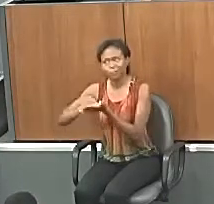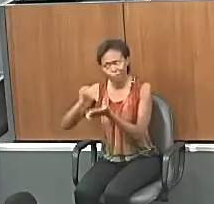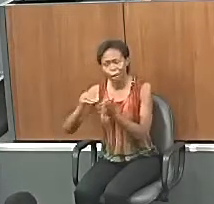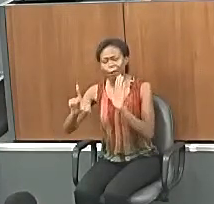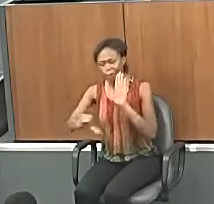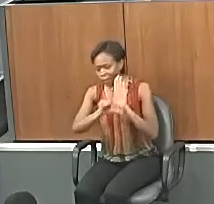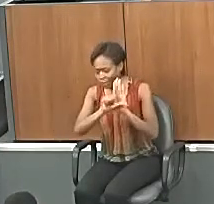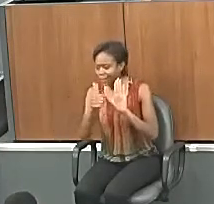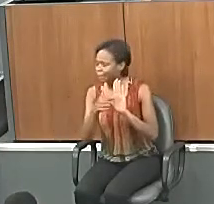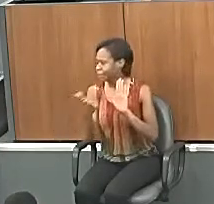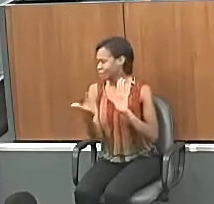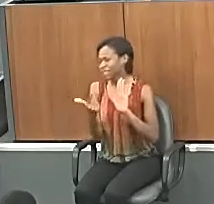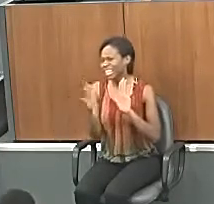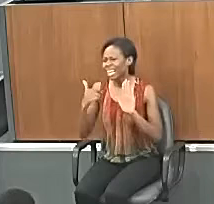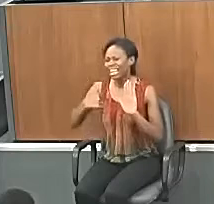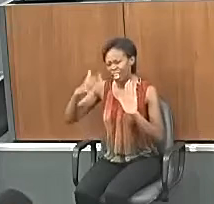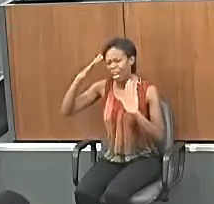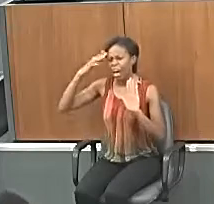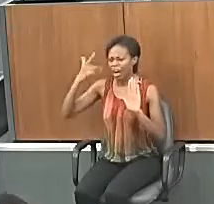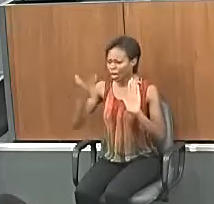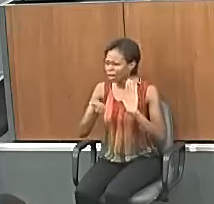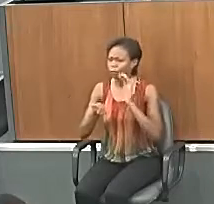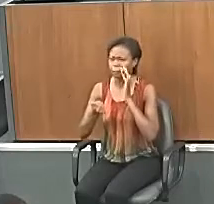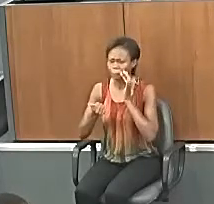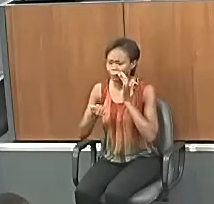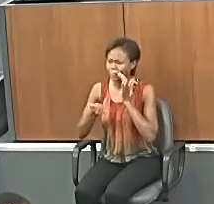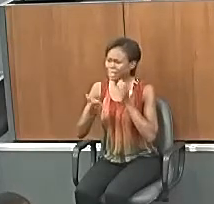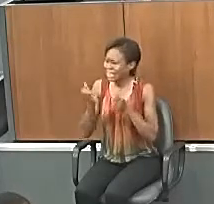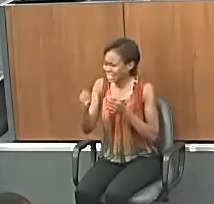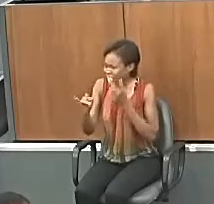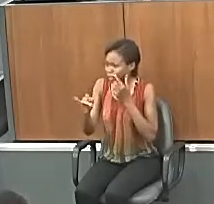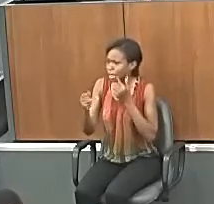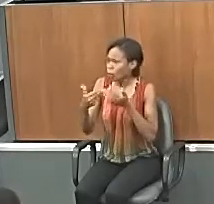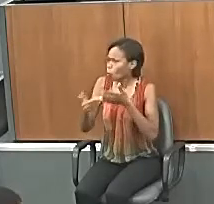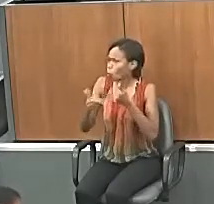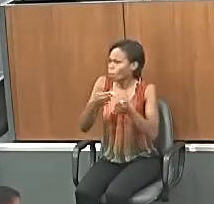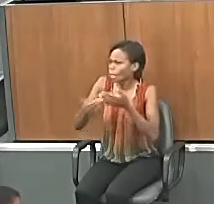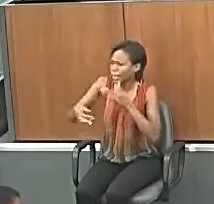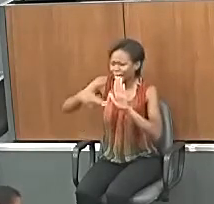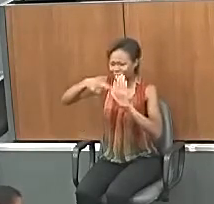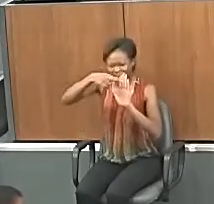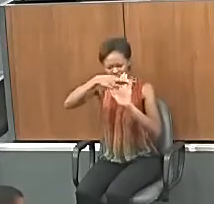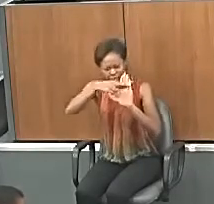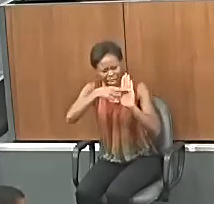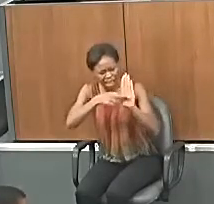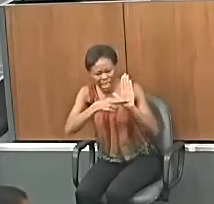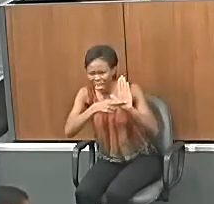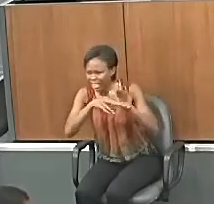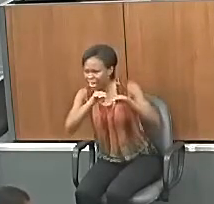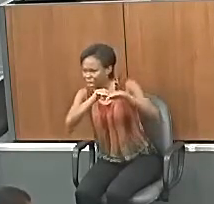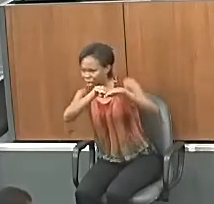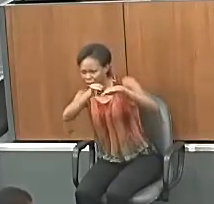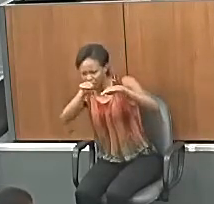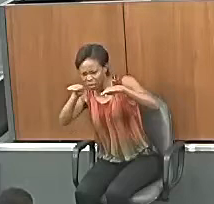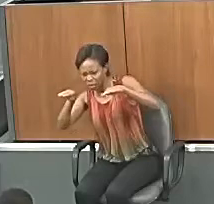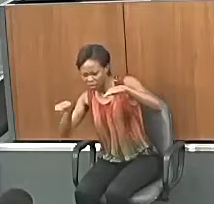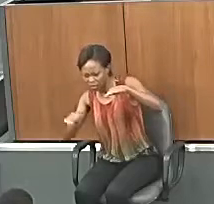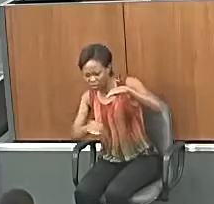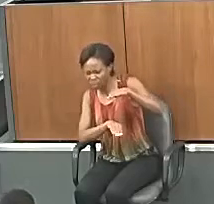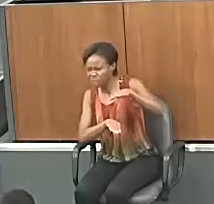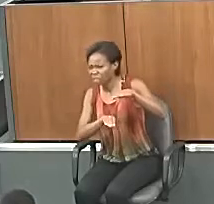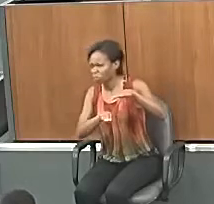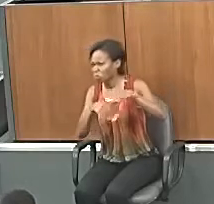por outros juristas mas eu entendo condicionar qualquer norma é e hierarquicamente inferior que qualquer lei ordinária ou complementar